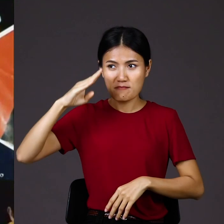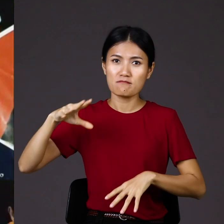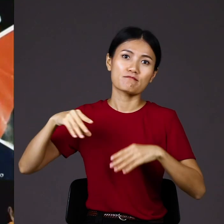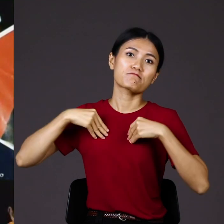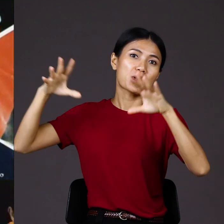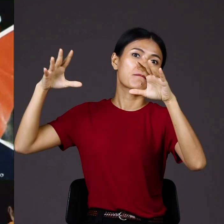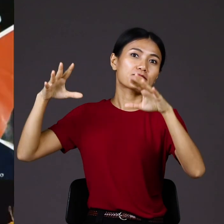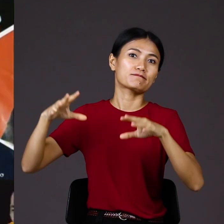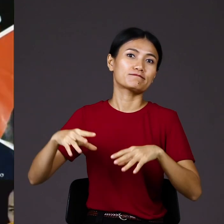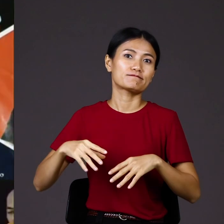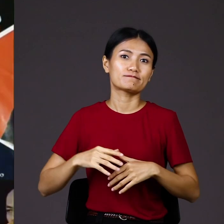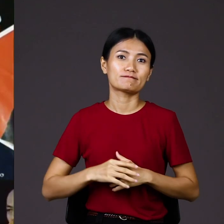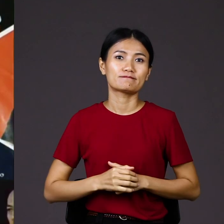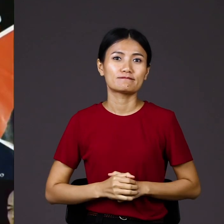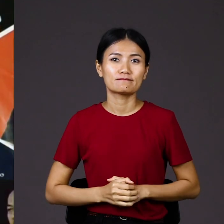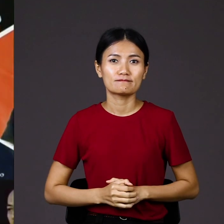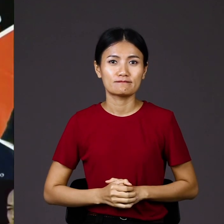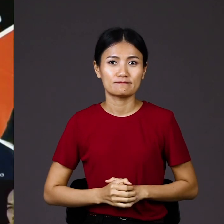ธ์จันทร์โอชา